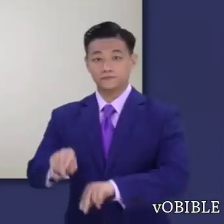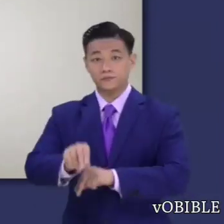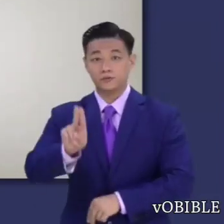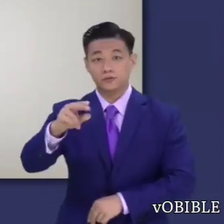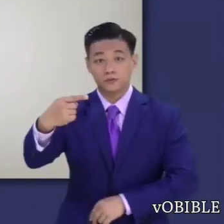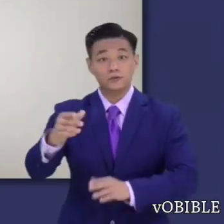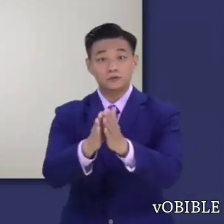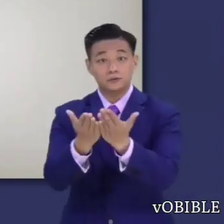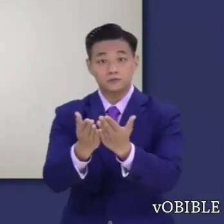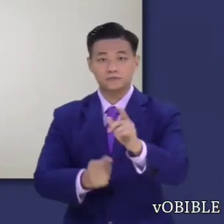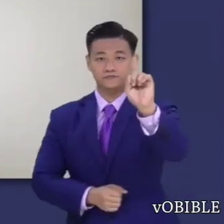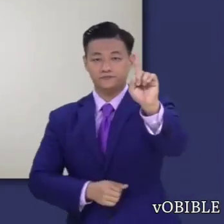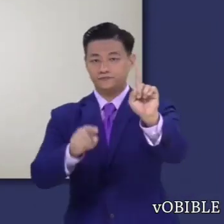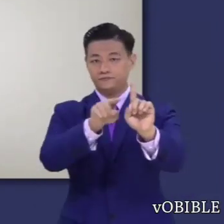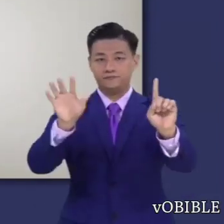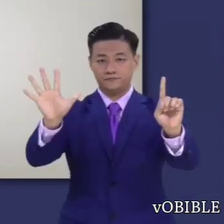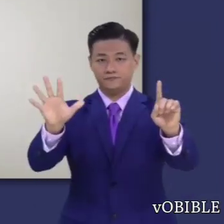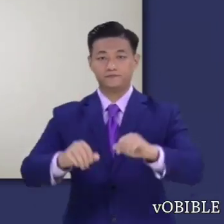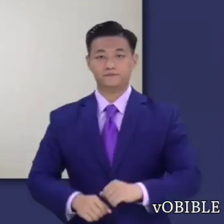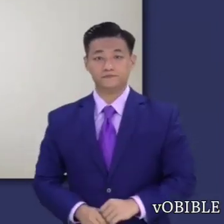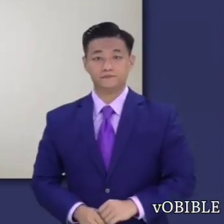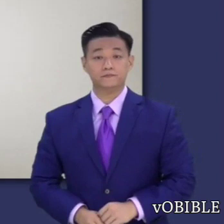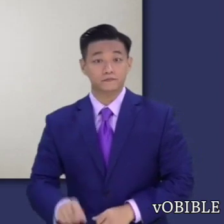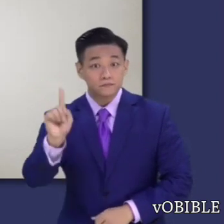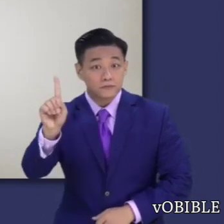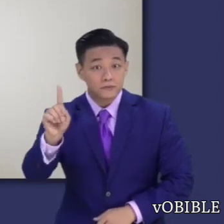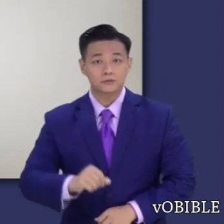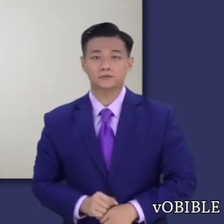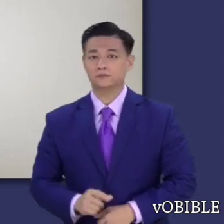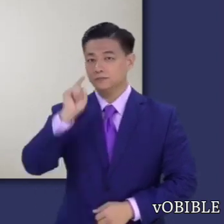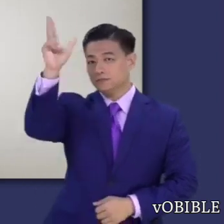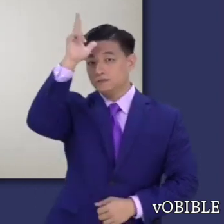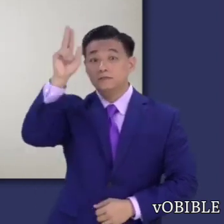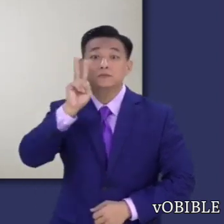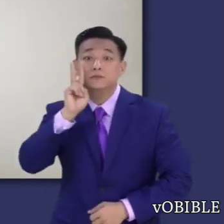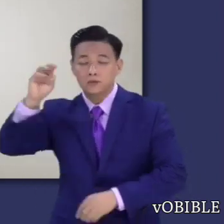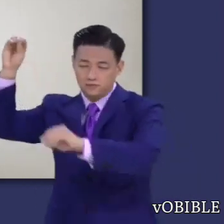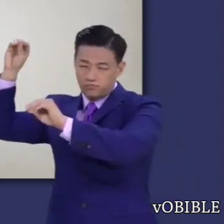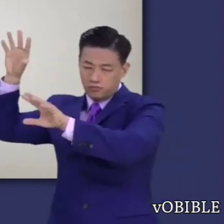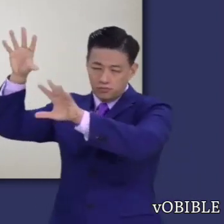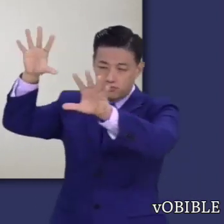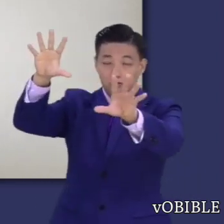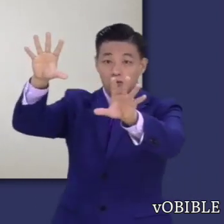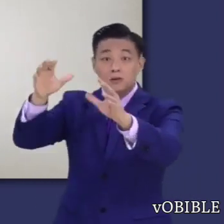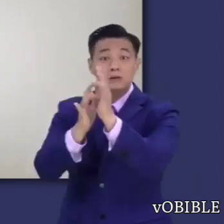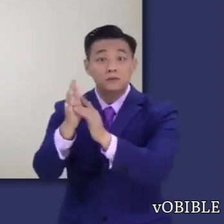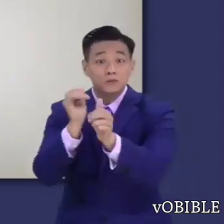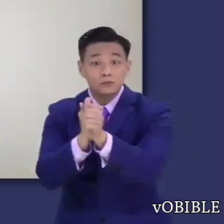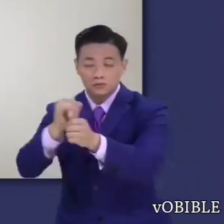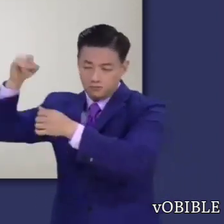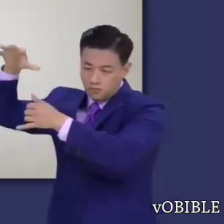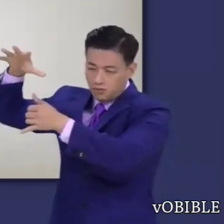约翰一书共有五章。第一章，约翰指出上帝就是